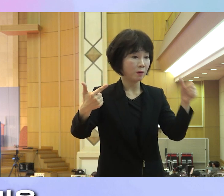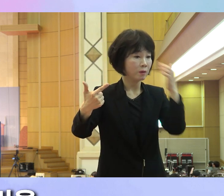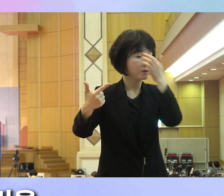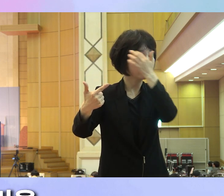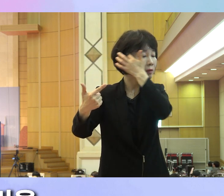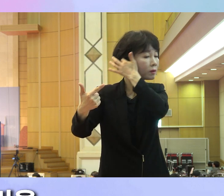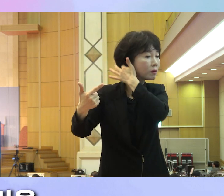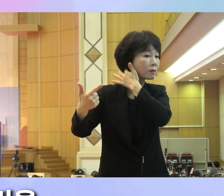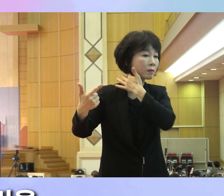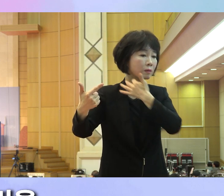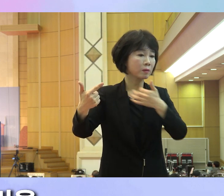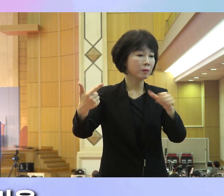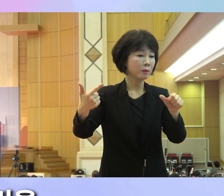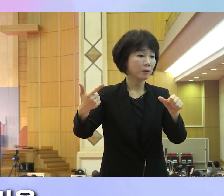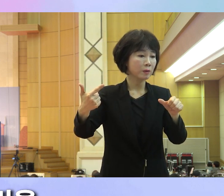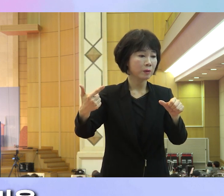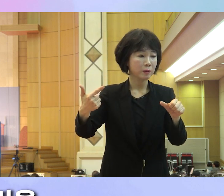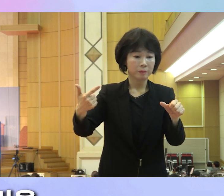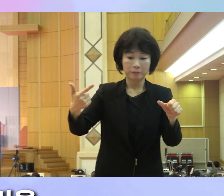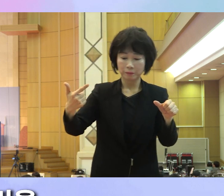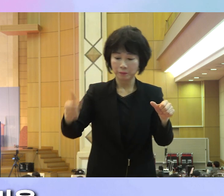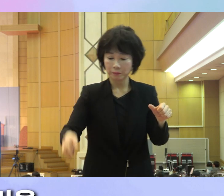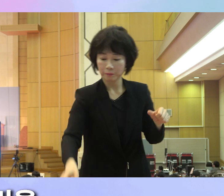로마서 6장